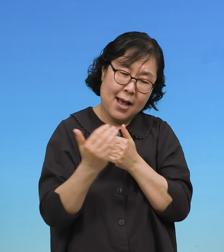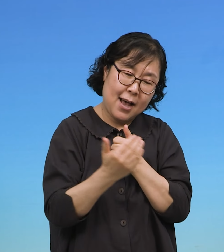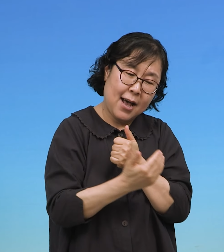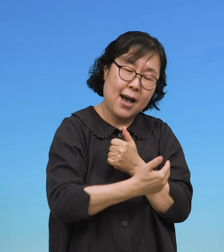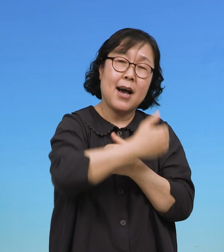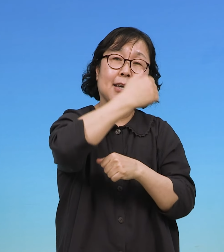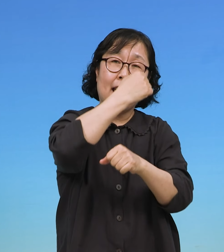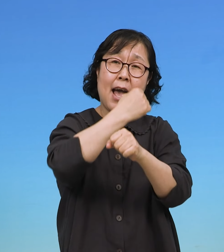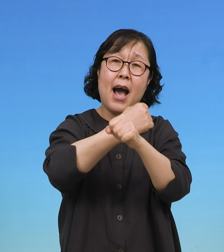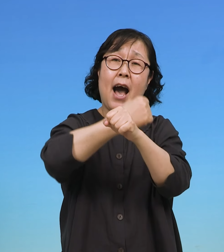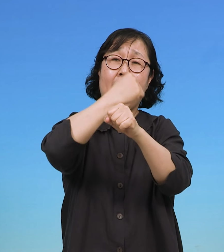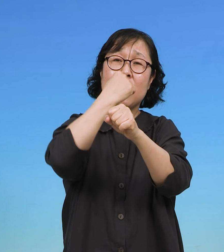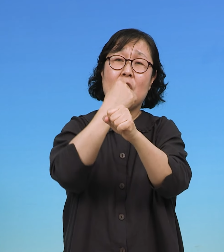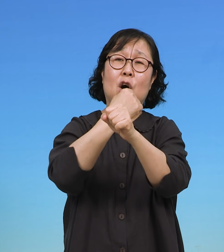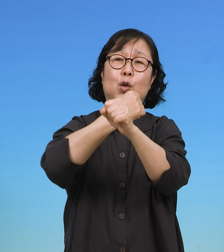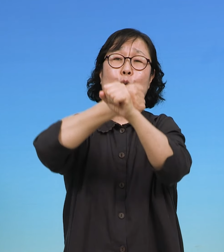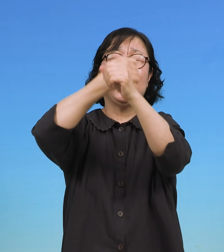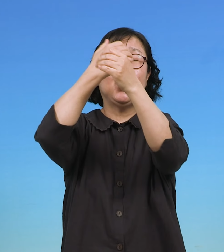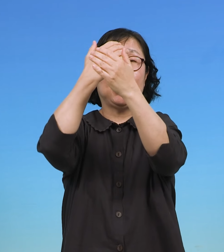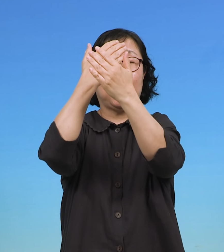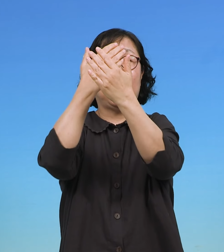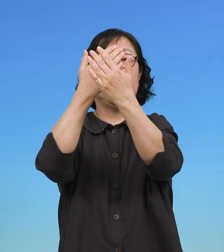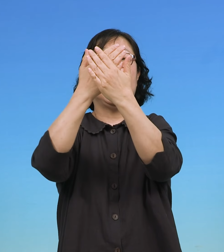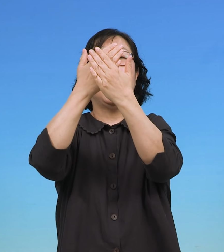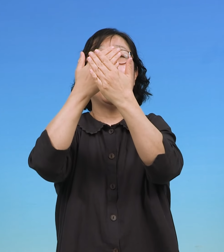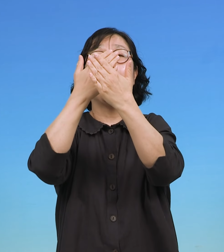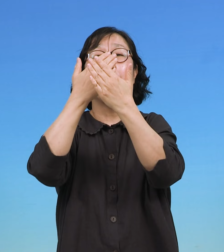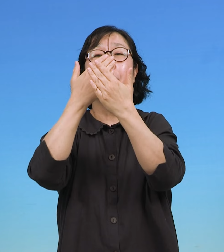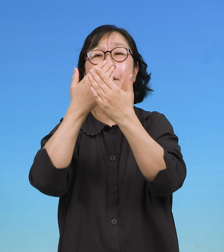감싸게 하여 주소서.